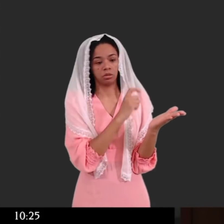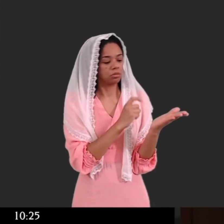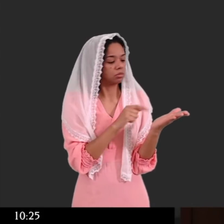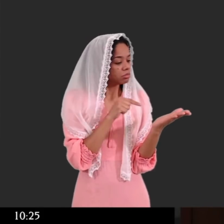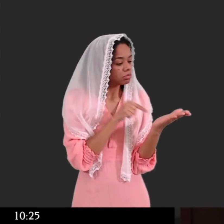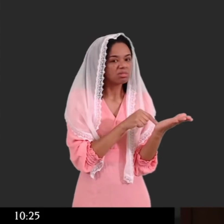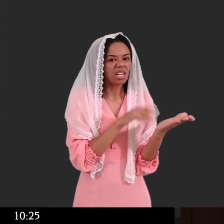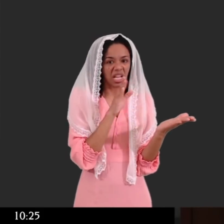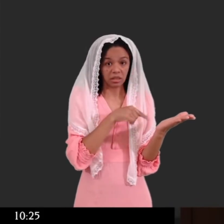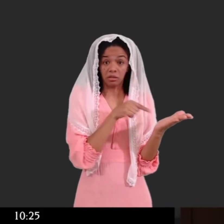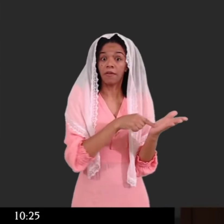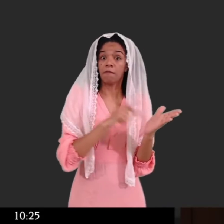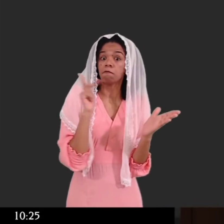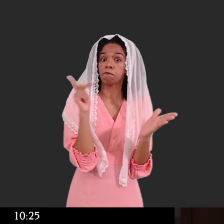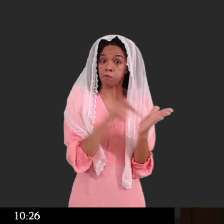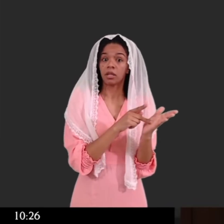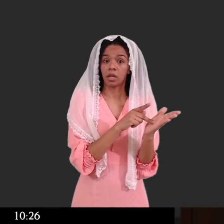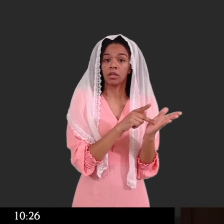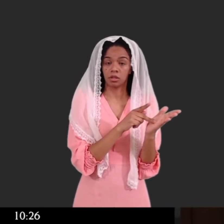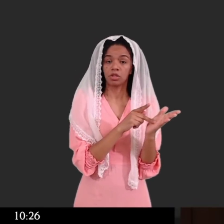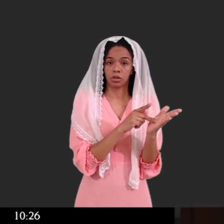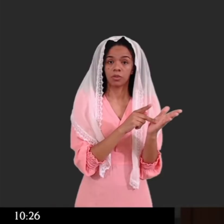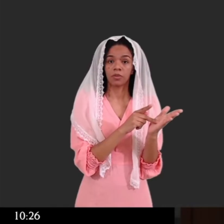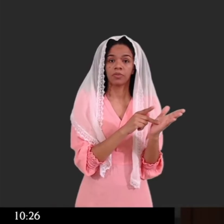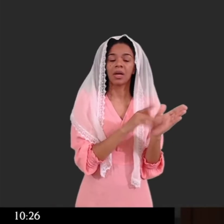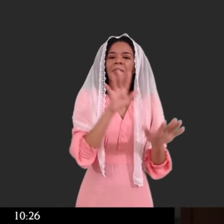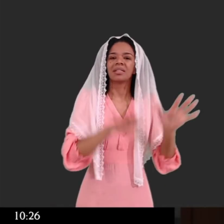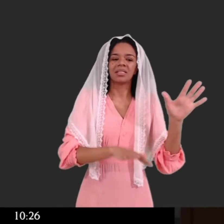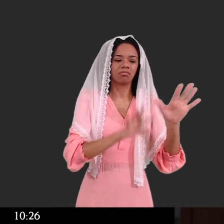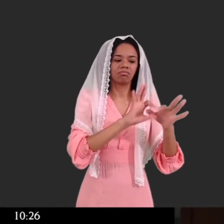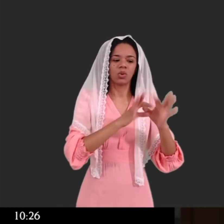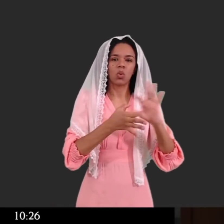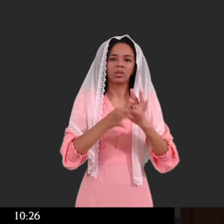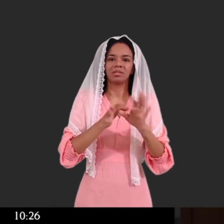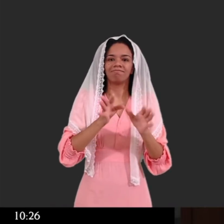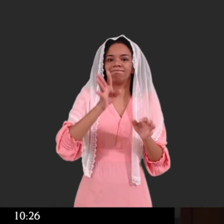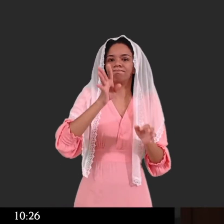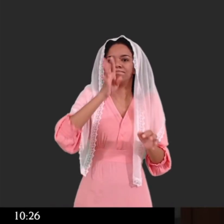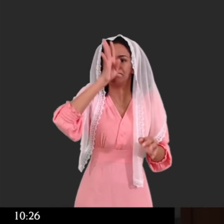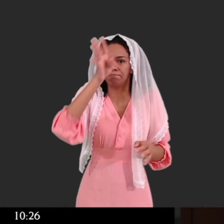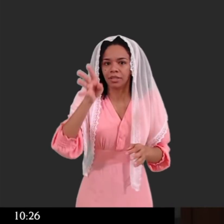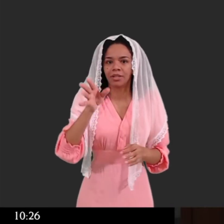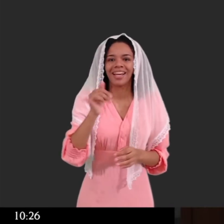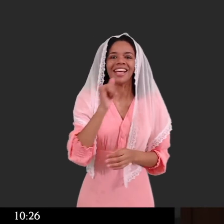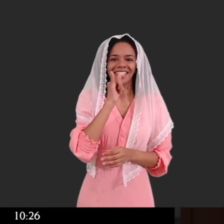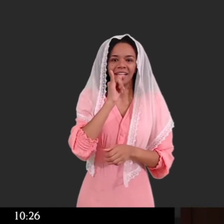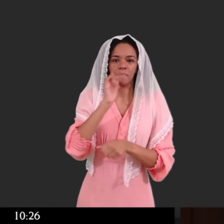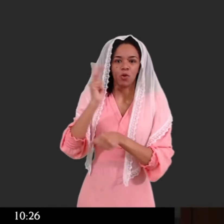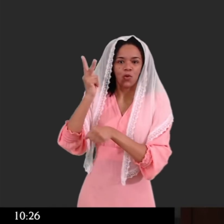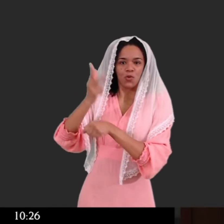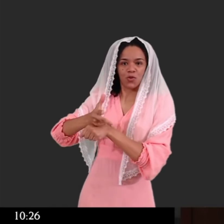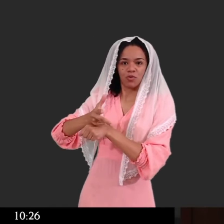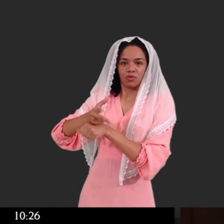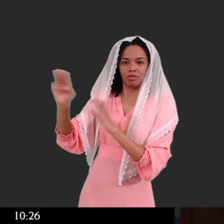Existem informações verdadeiras apresentadas num contexto equivocado. Por exemplo, eu recebi um vídeo